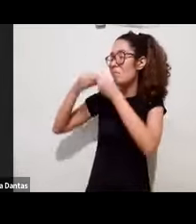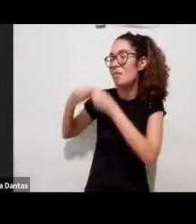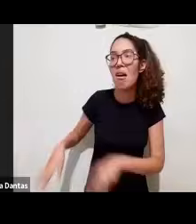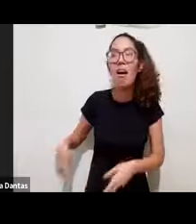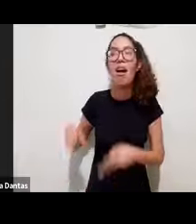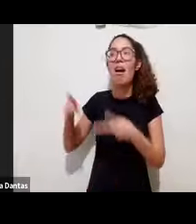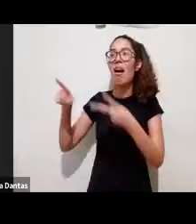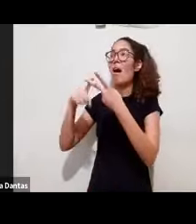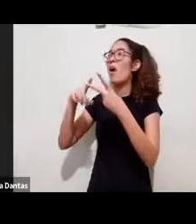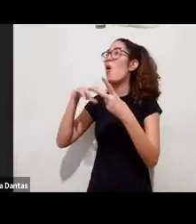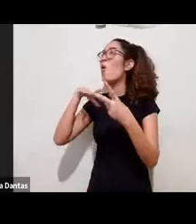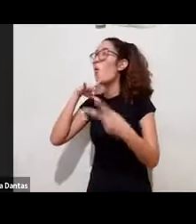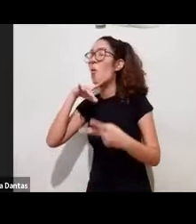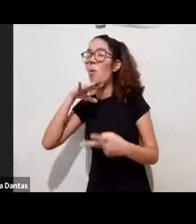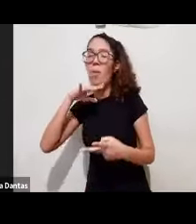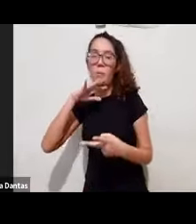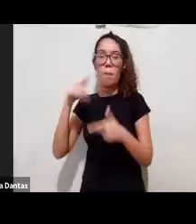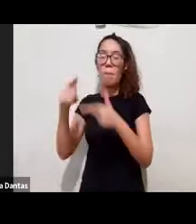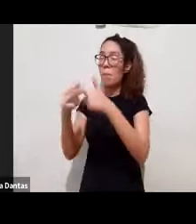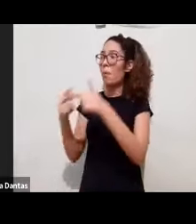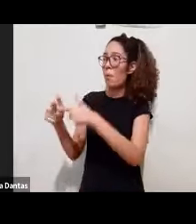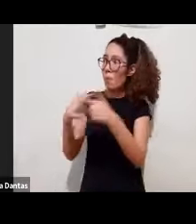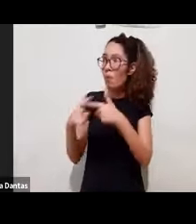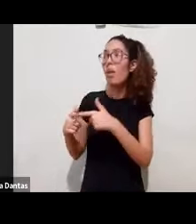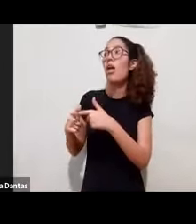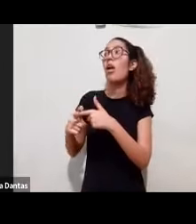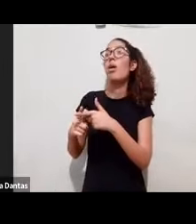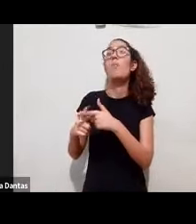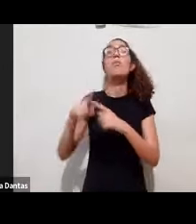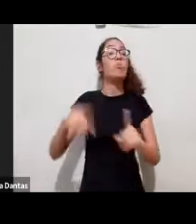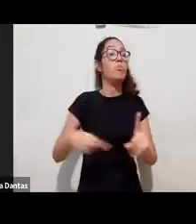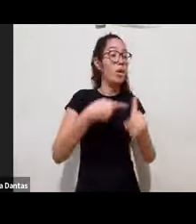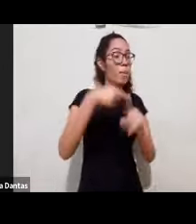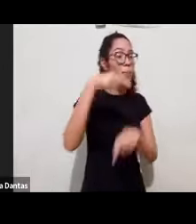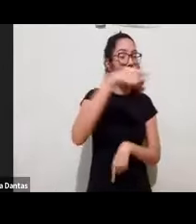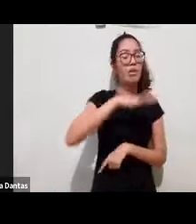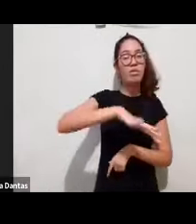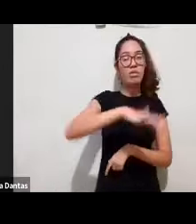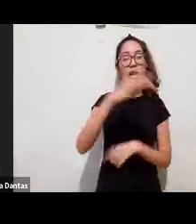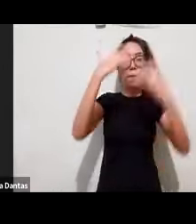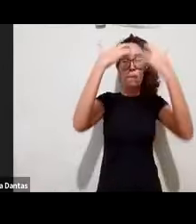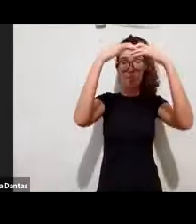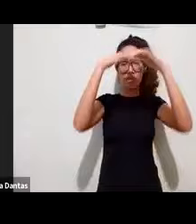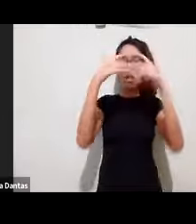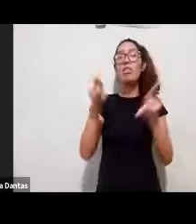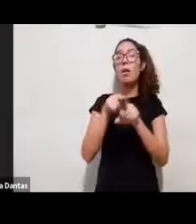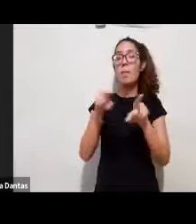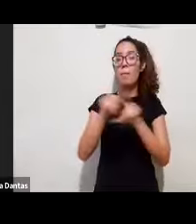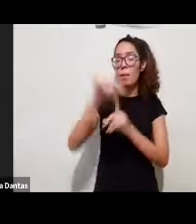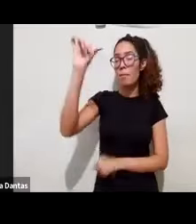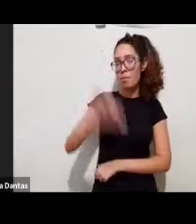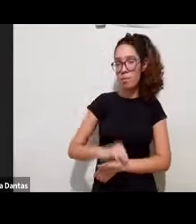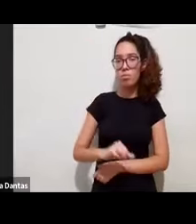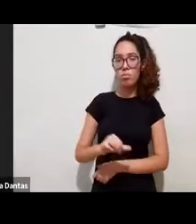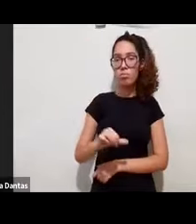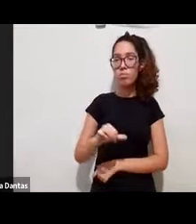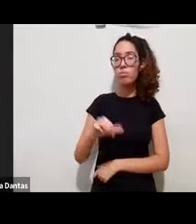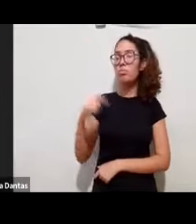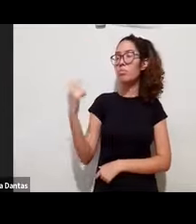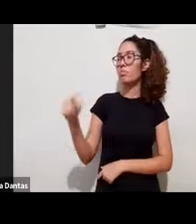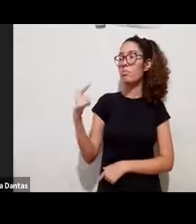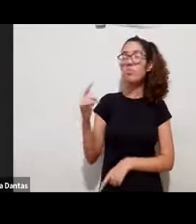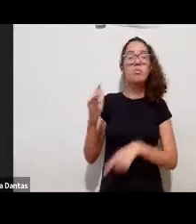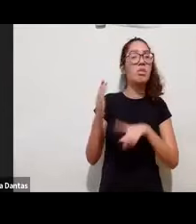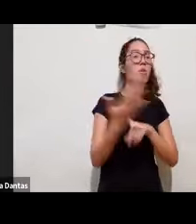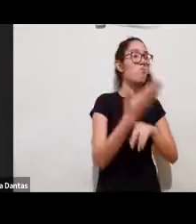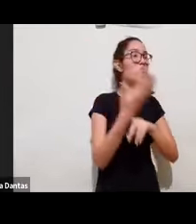são insuficientes, e na saúde mental isso é ainda mais grosseiro, né? Nós não temos o mínimo para se fazer